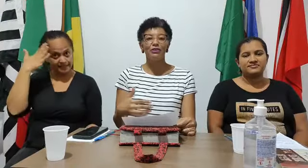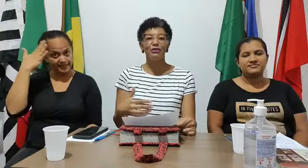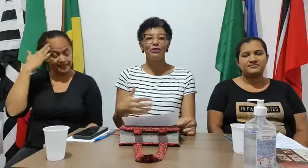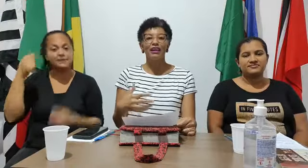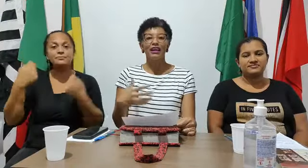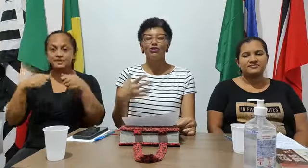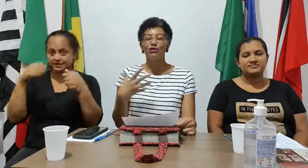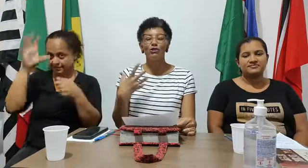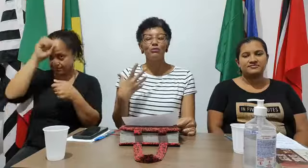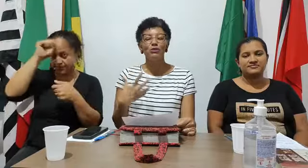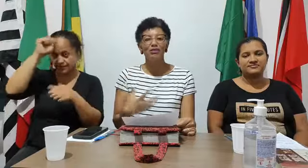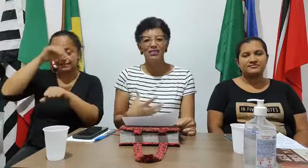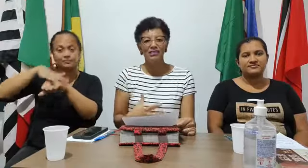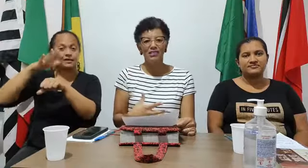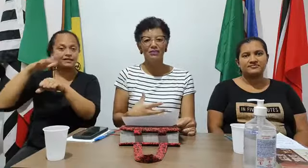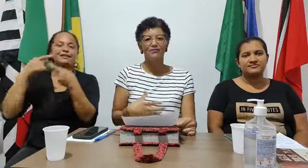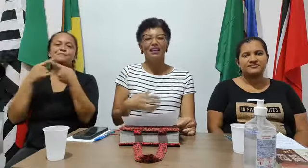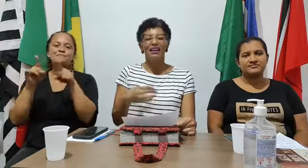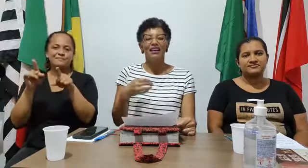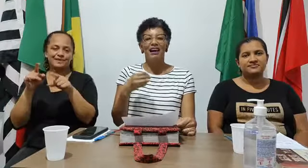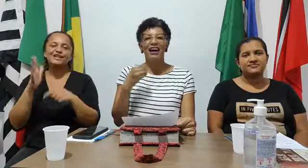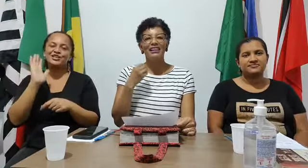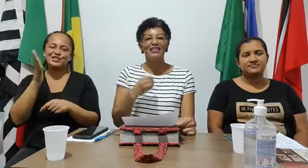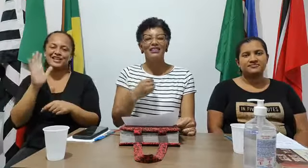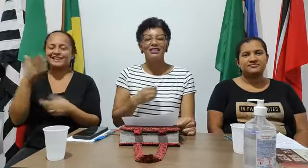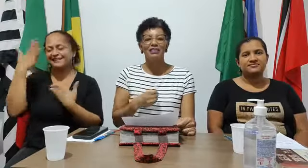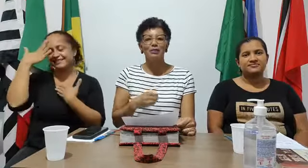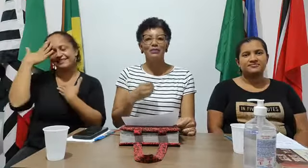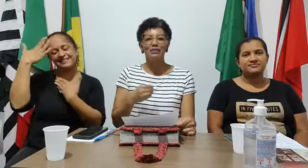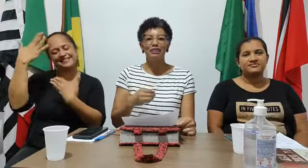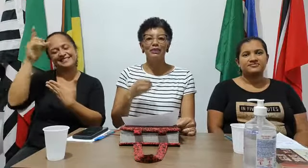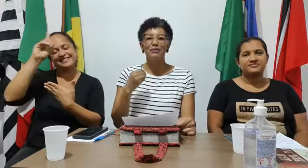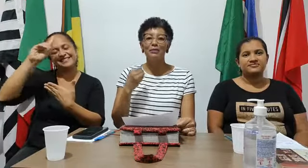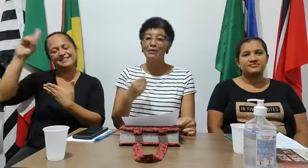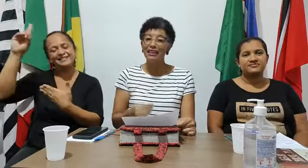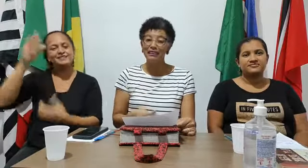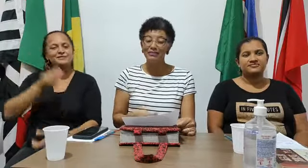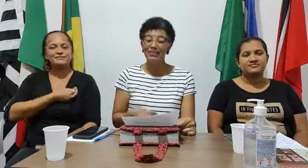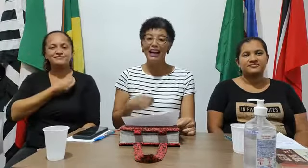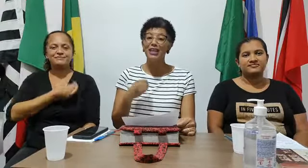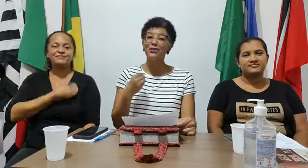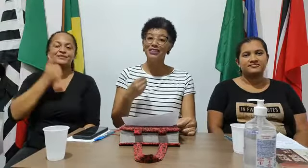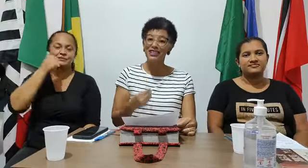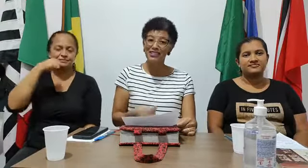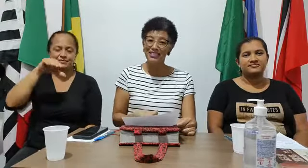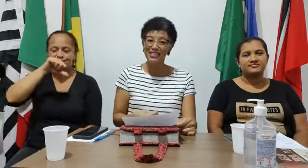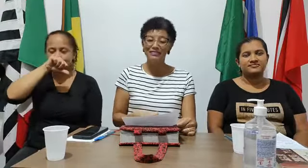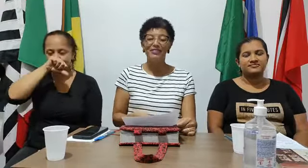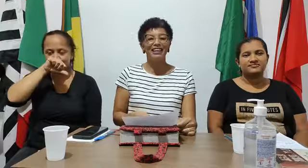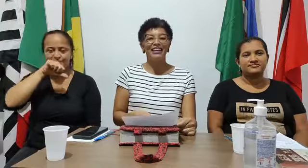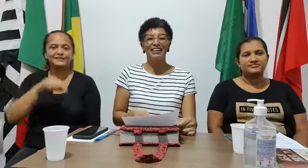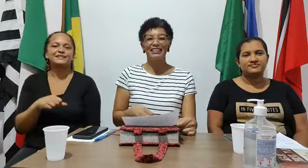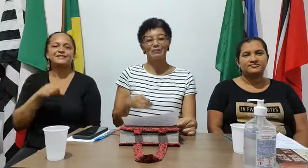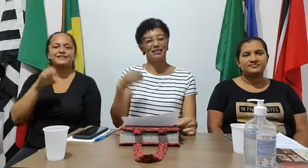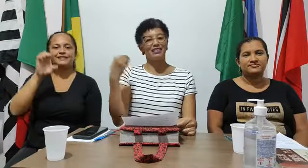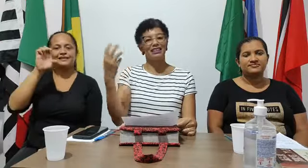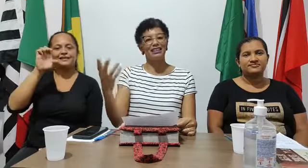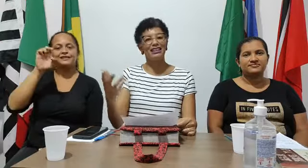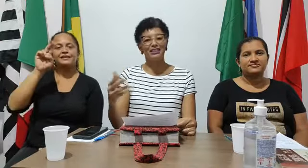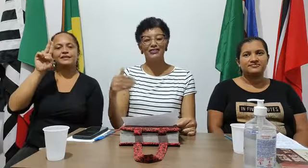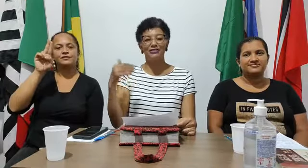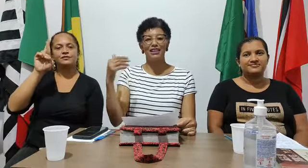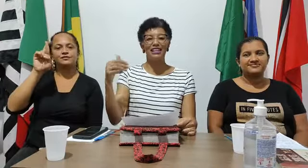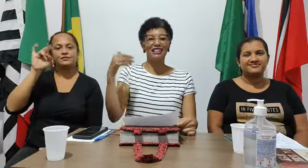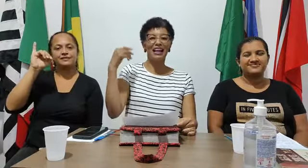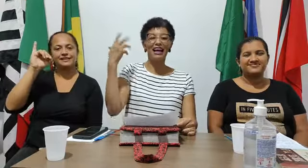eu quero, de todo o meu coração, agradecer a Deus pela vida da minha mãe, a Eurides, que está